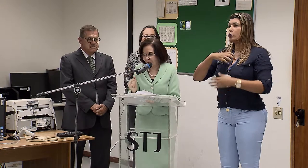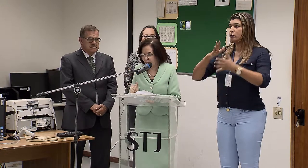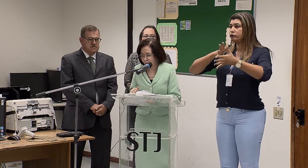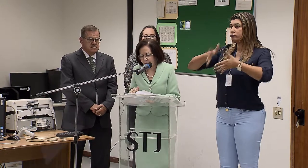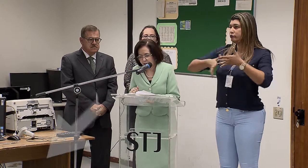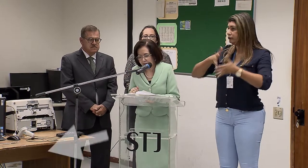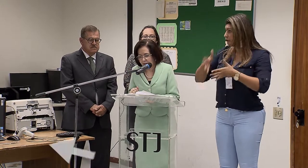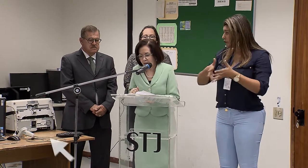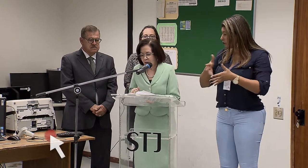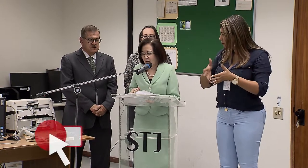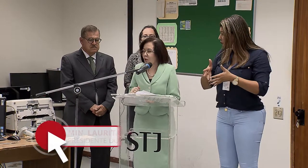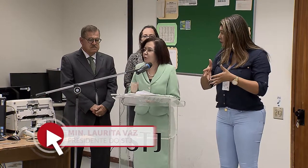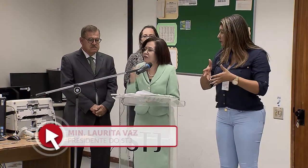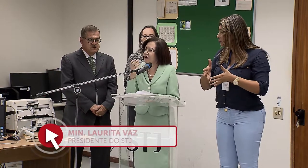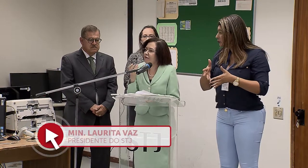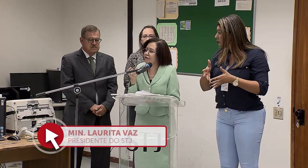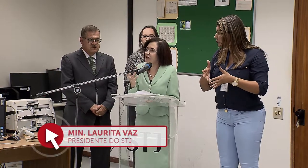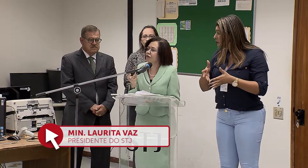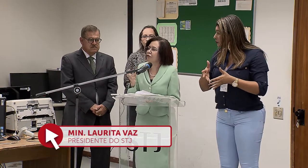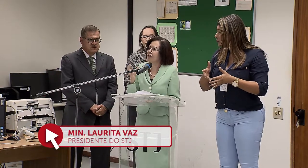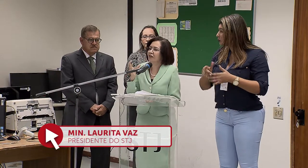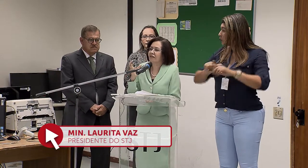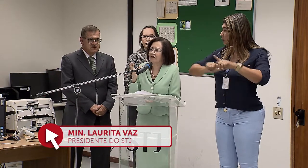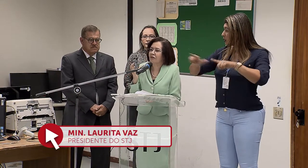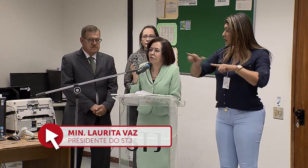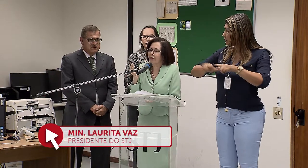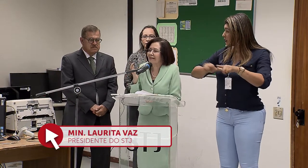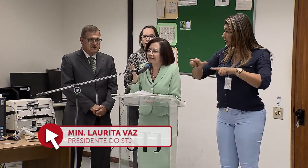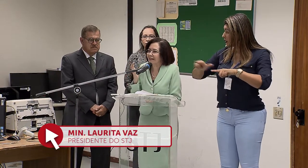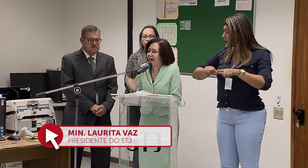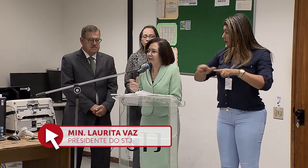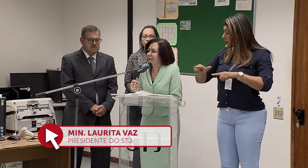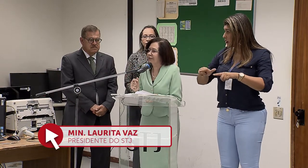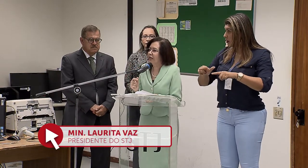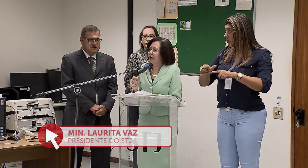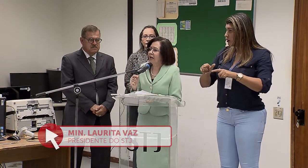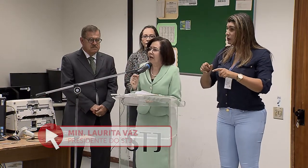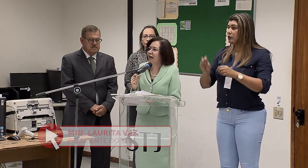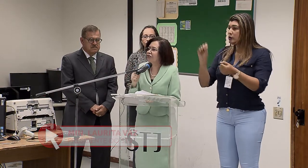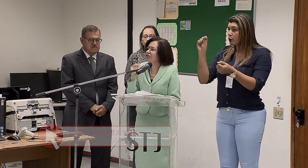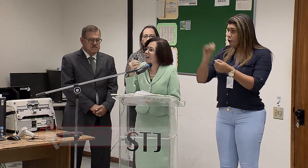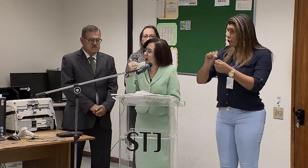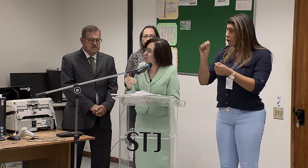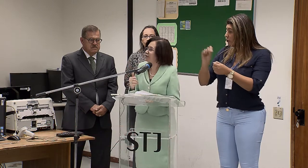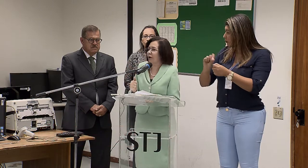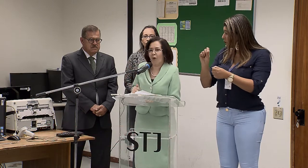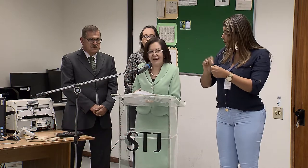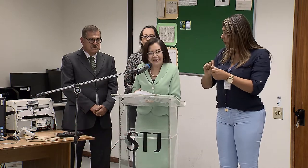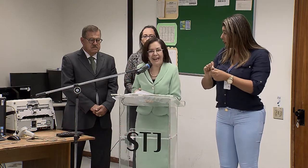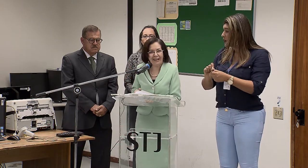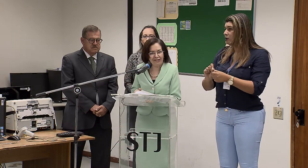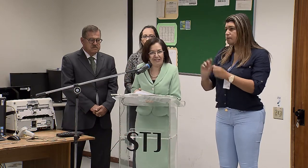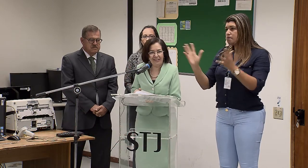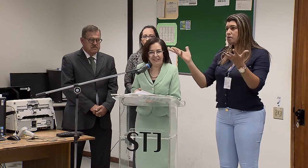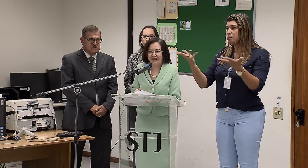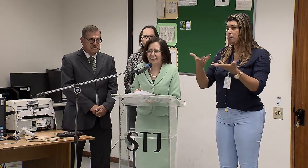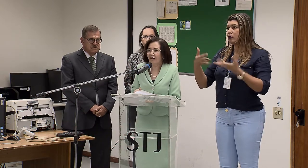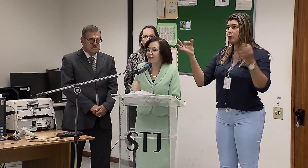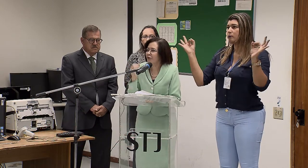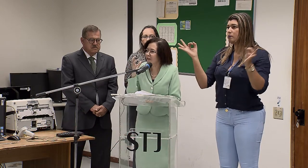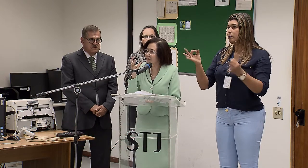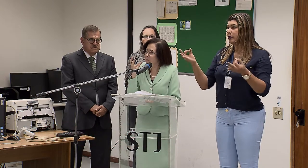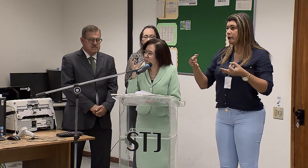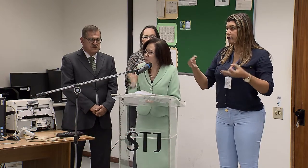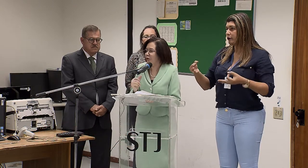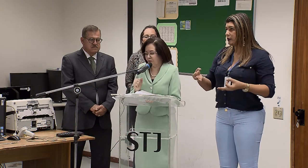que cada um tem, o serviço que está sendo prestado é de alta qualidade. E